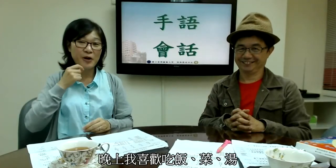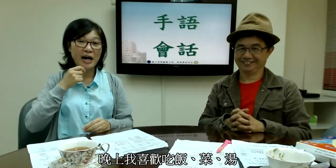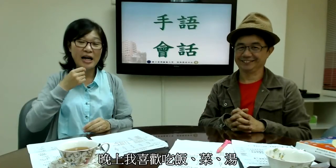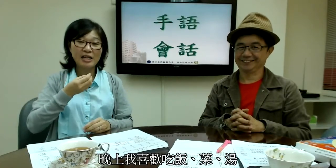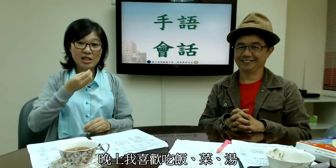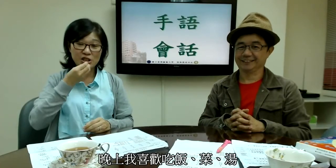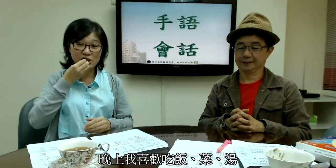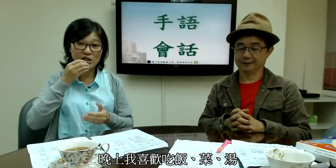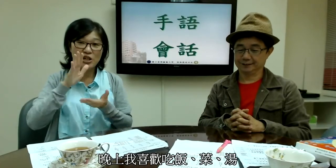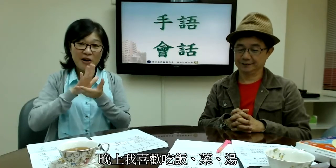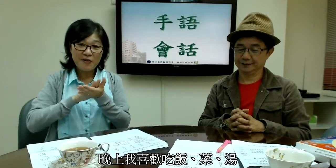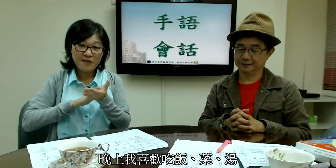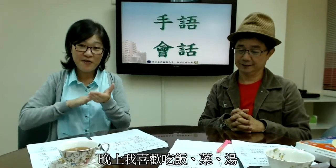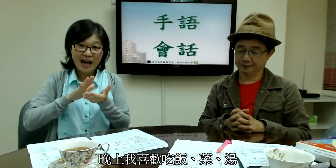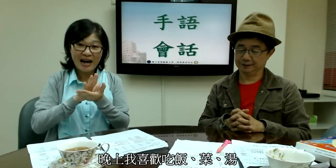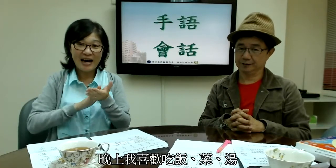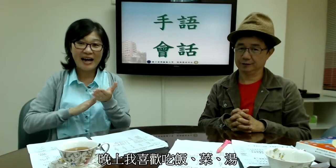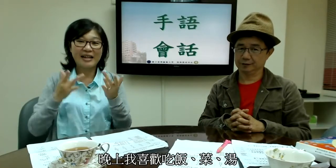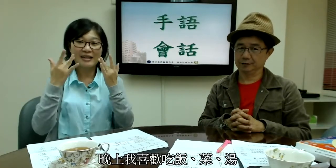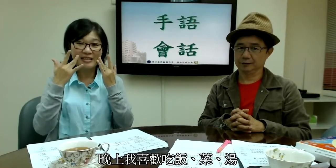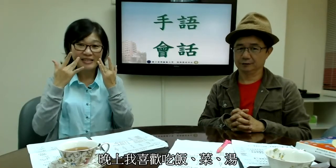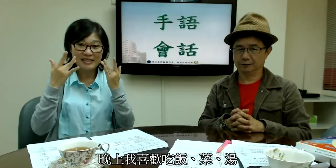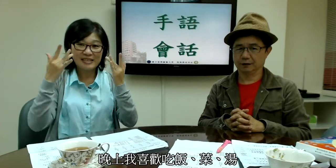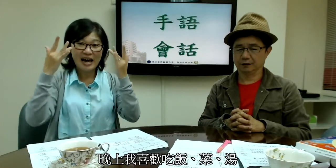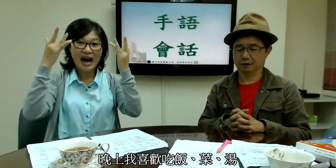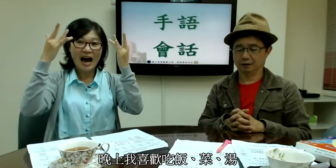欢吃饭、菜、